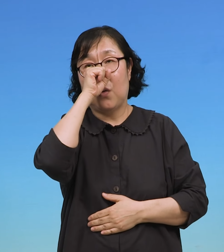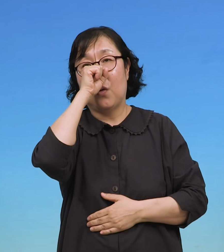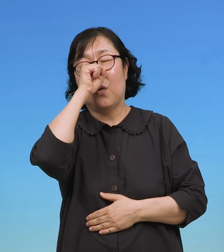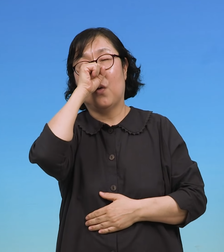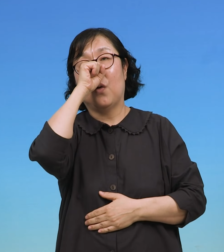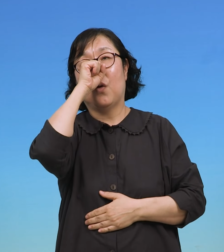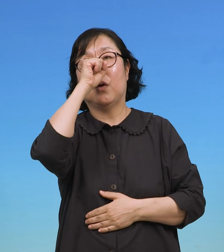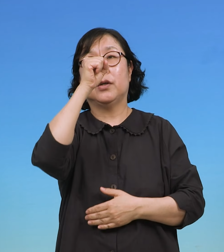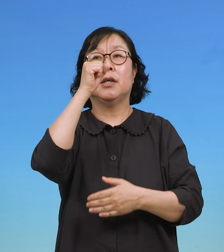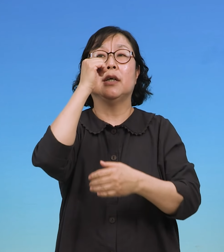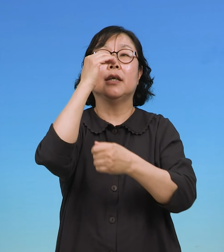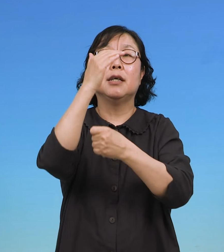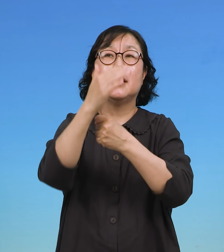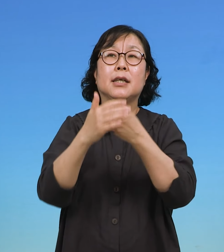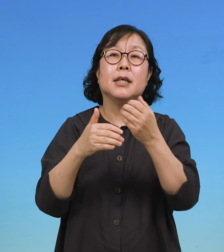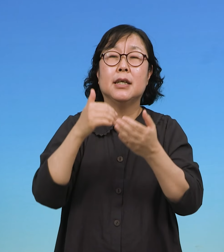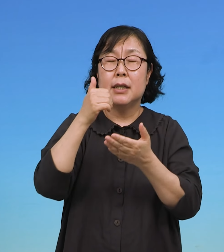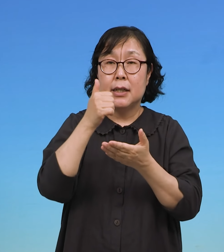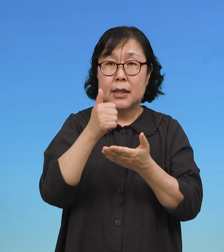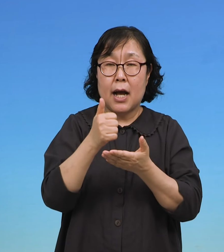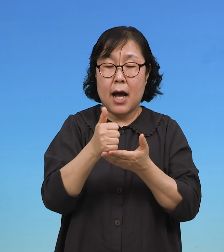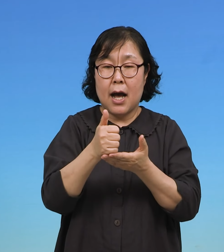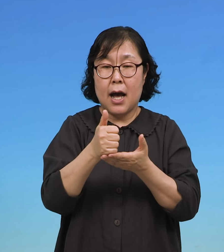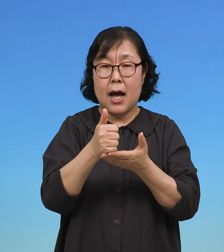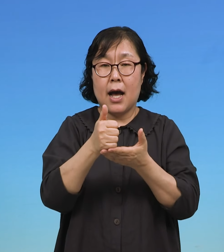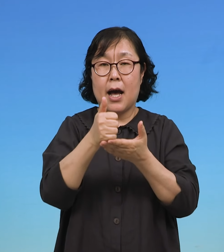좋으신 하나님,